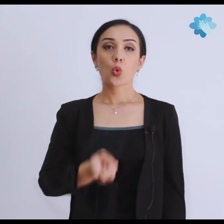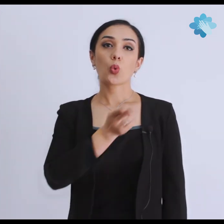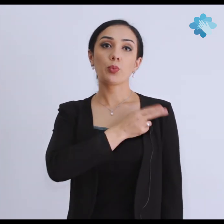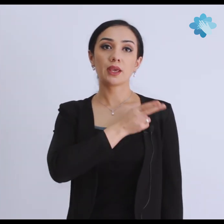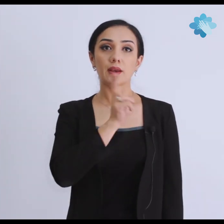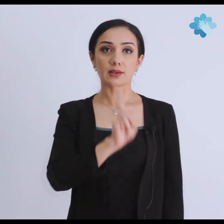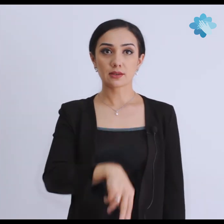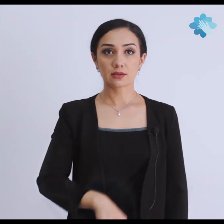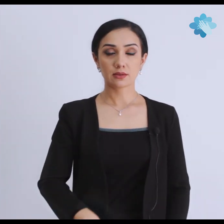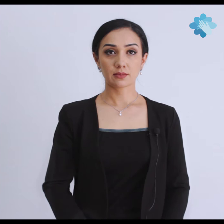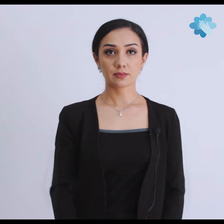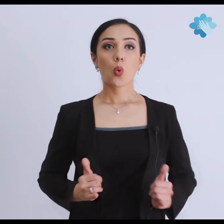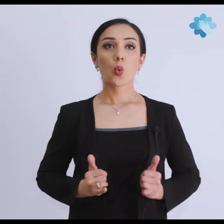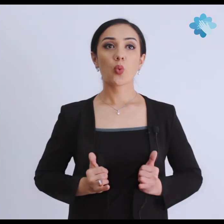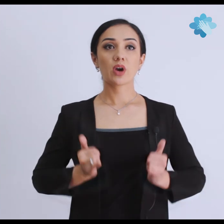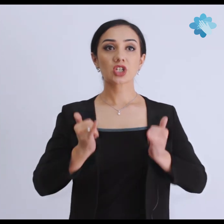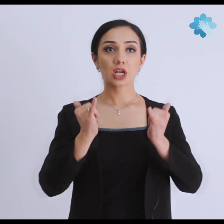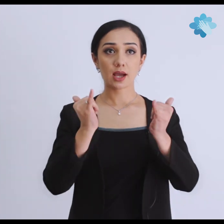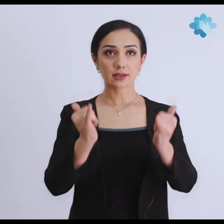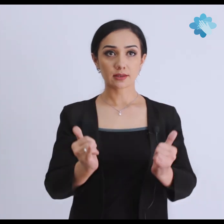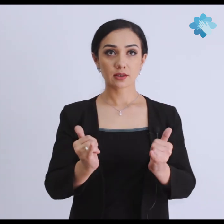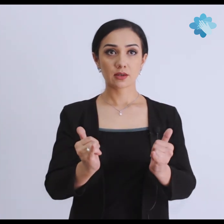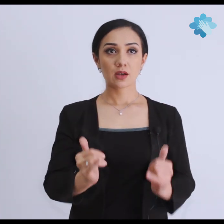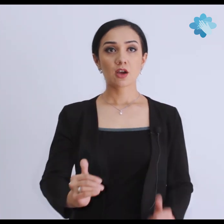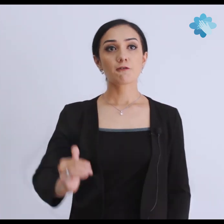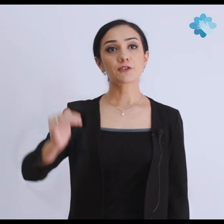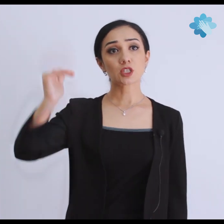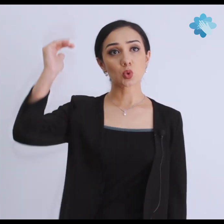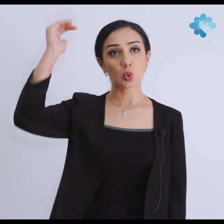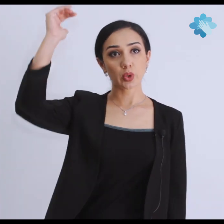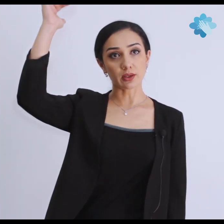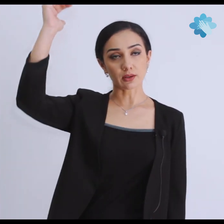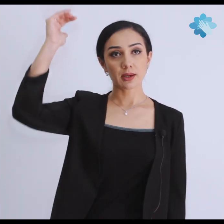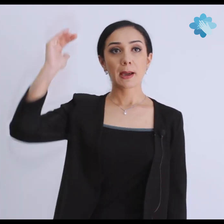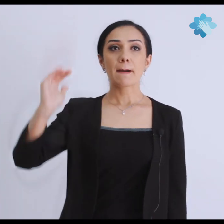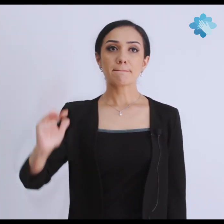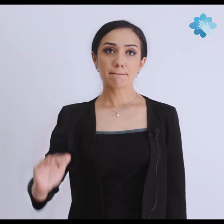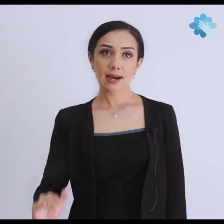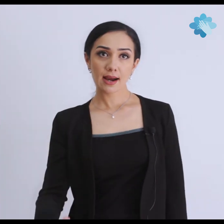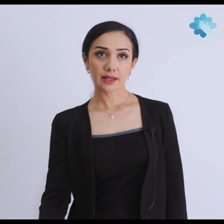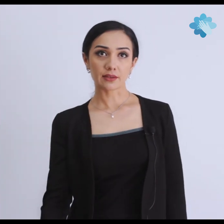умереть уважать высокий маленький